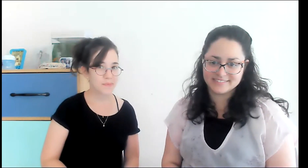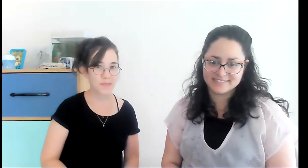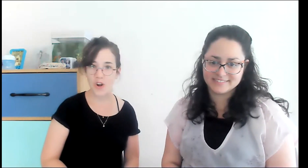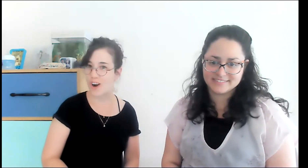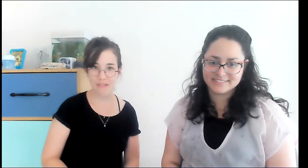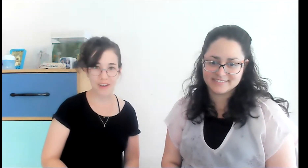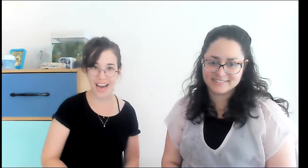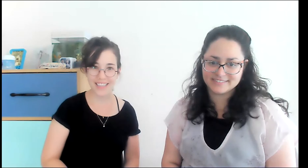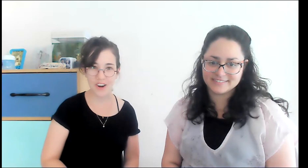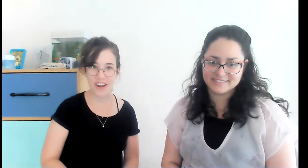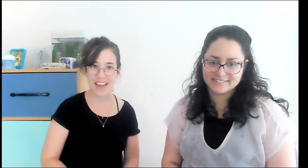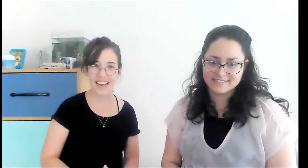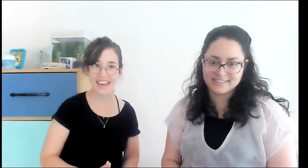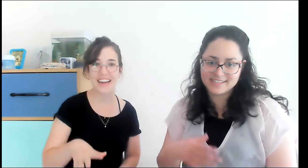לא? אף אחד? אוקיי.